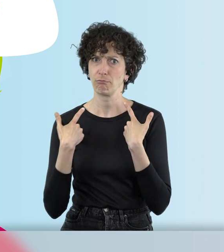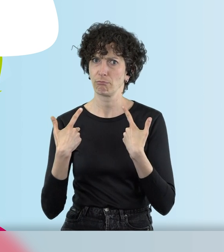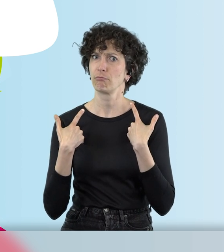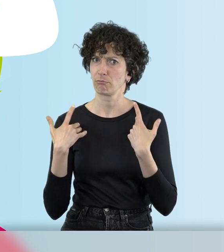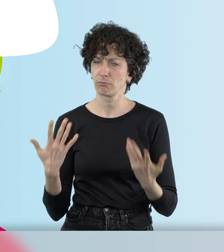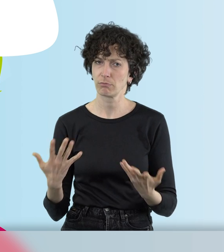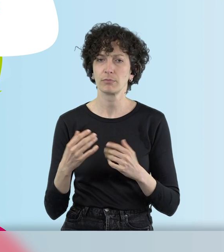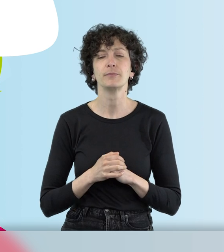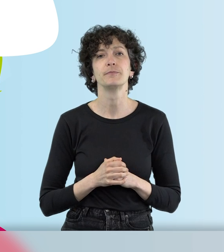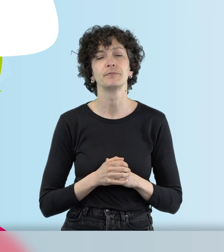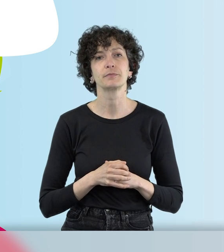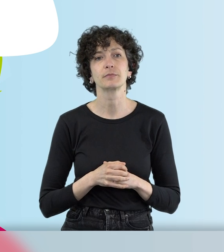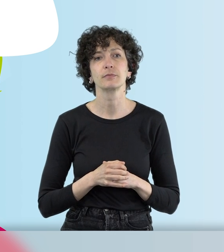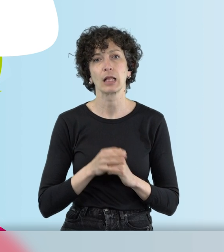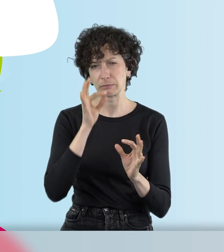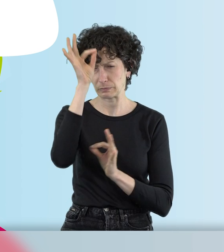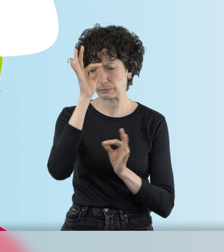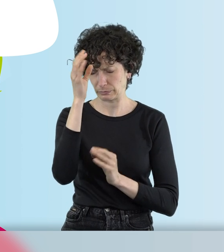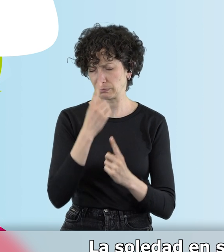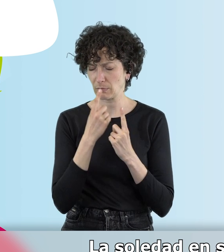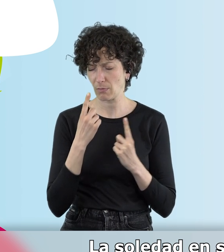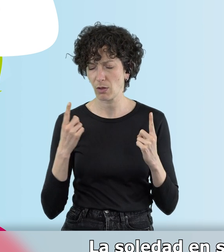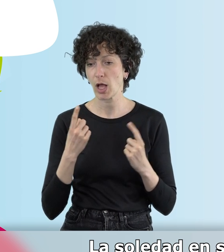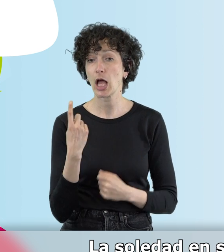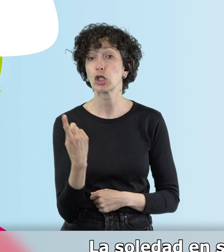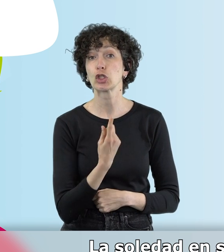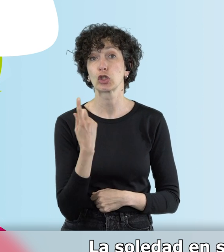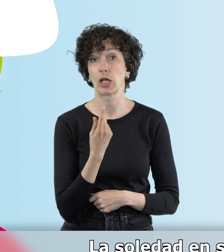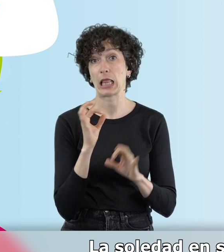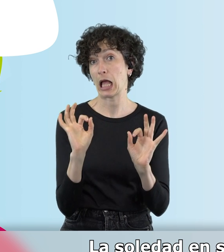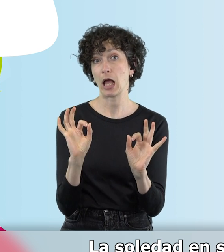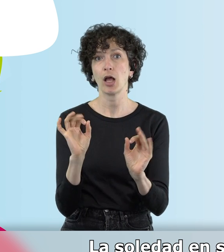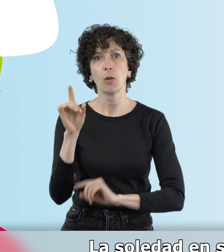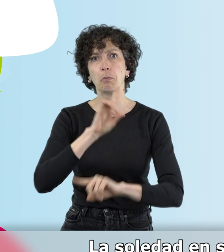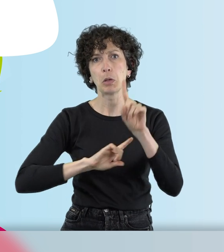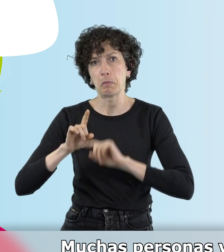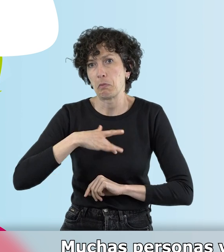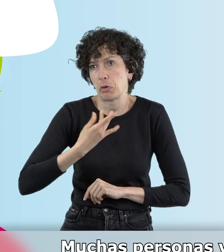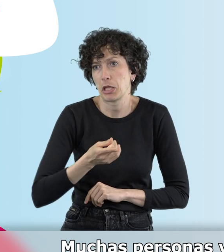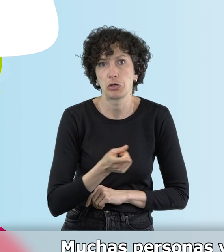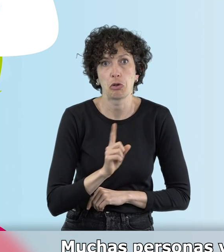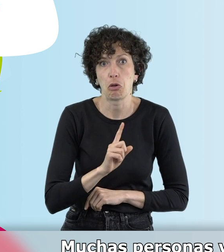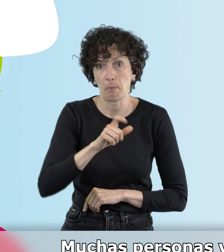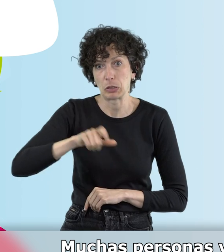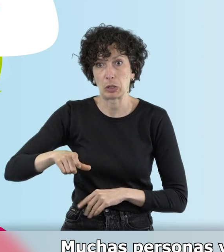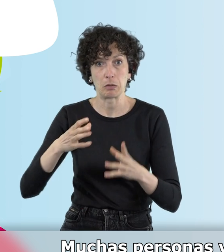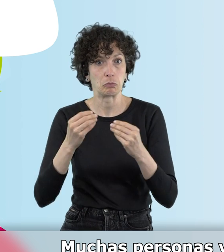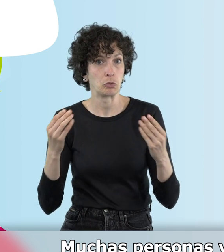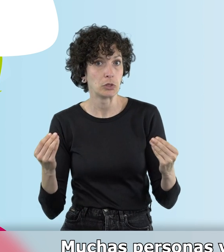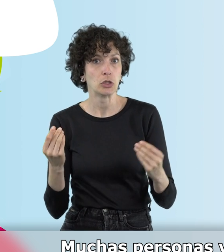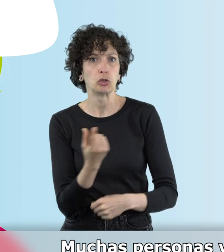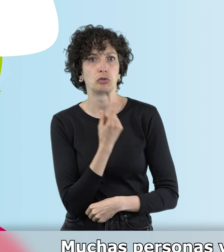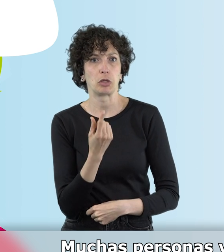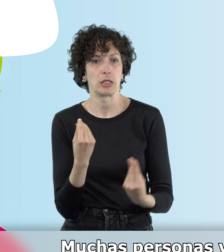mal. Algunas puntualizaciones. La soledad en sí misma no tiene por qué ser un problema. Muchas personas viven